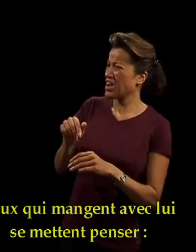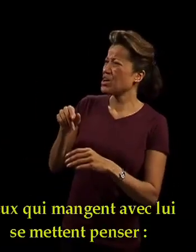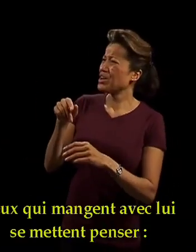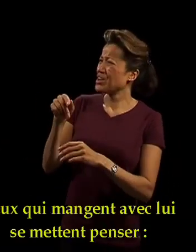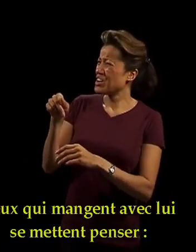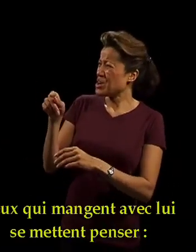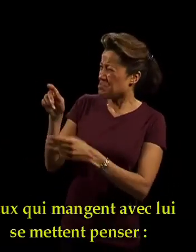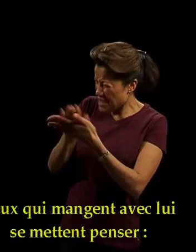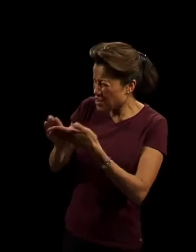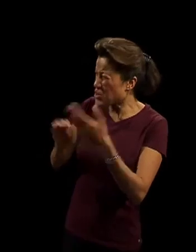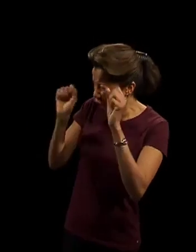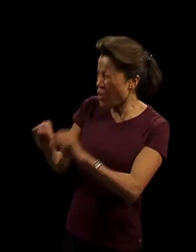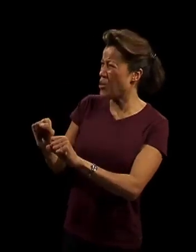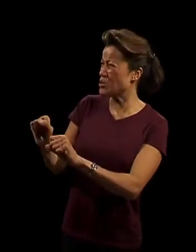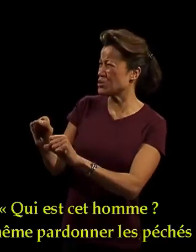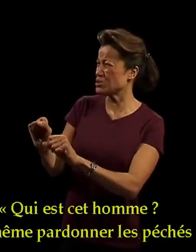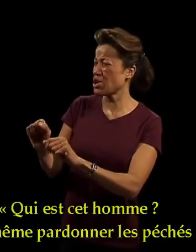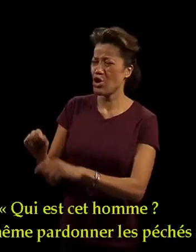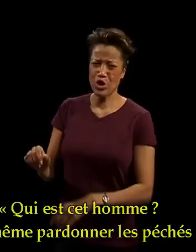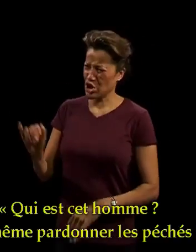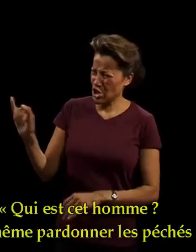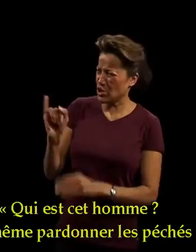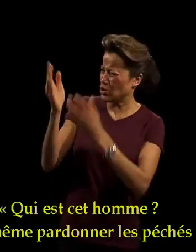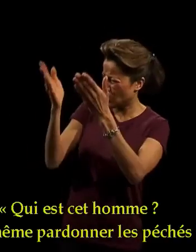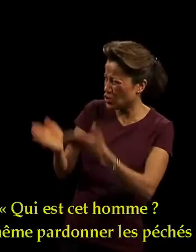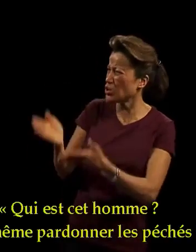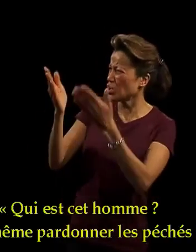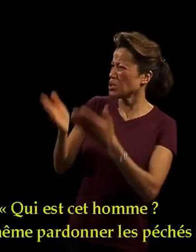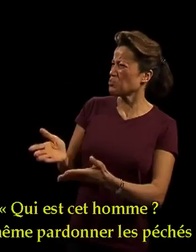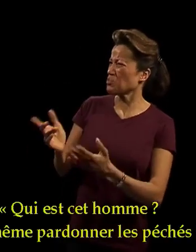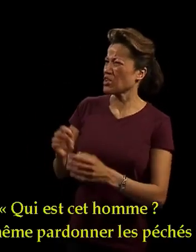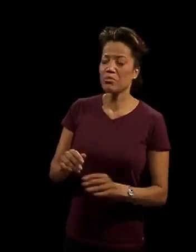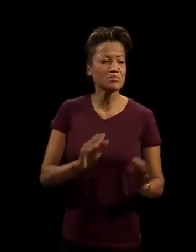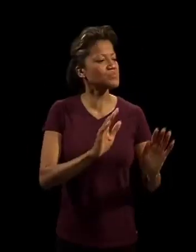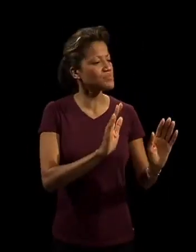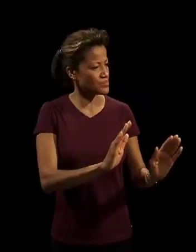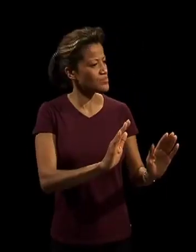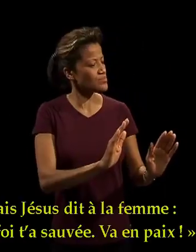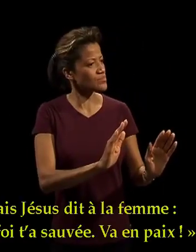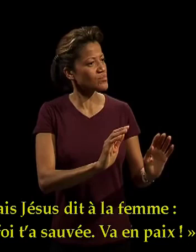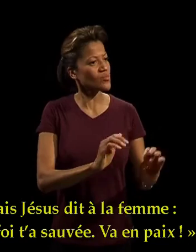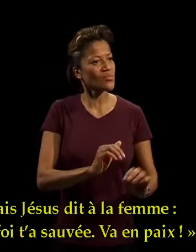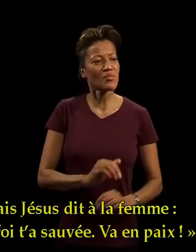Ceux qui mangent avec lui se mettent à penser, « Qui est cet homme ? Il ose même pardonner les péchés. »